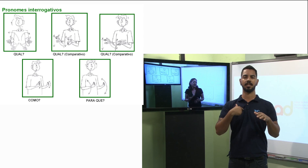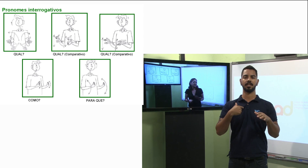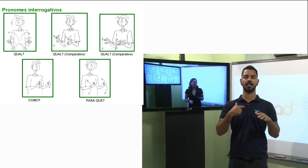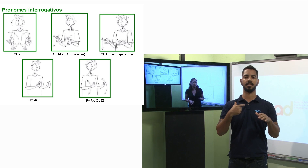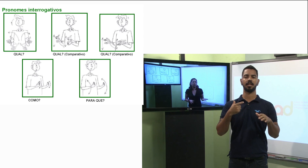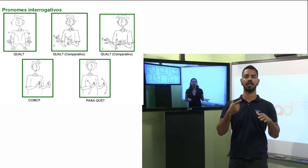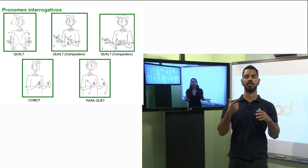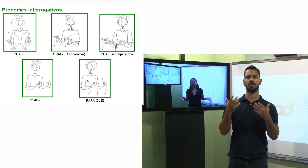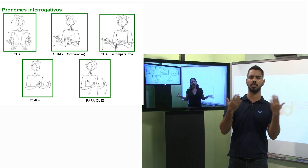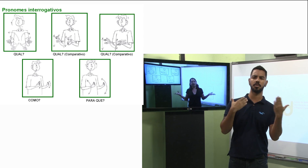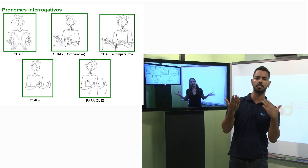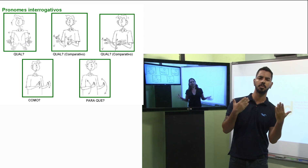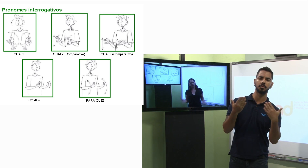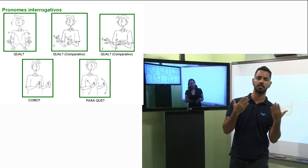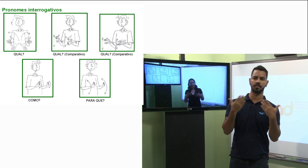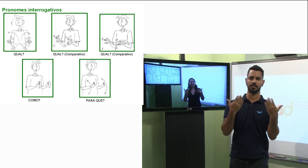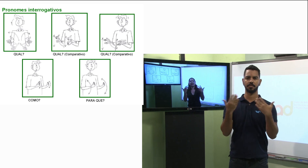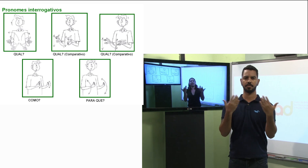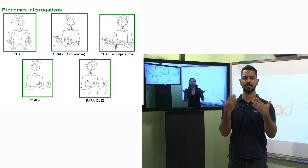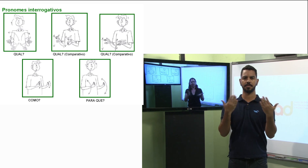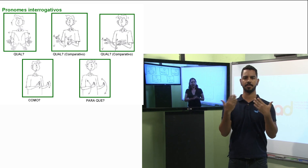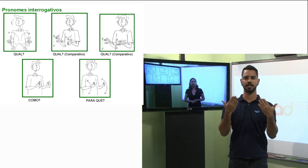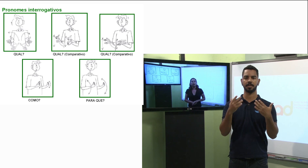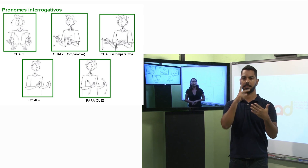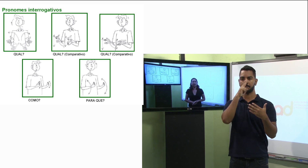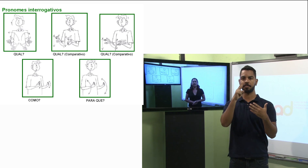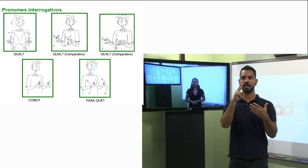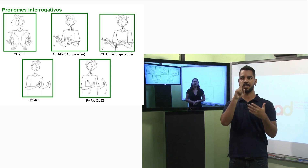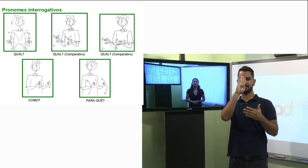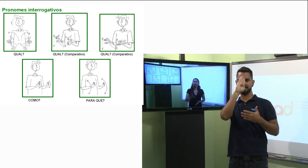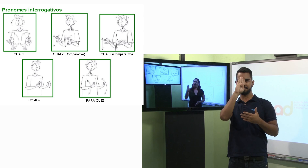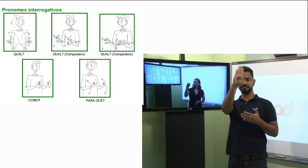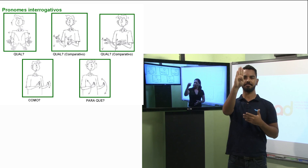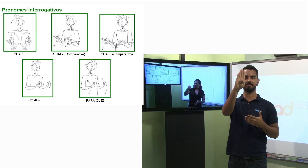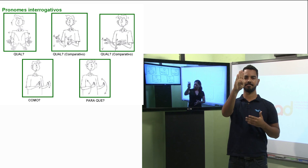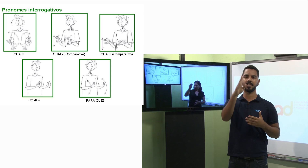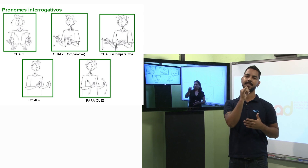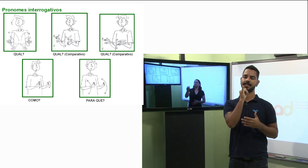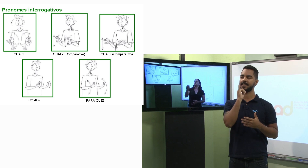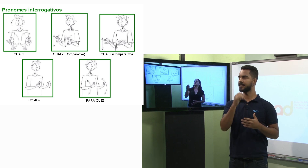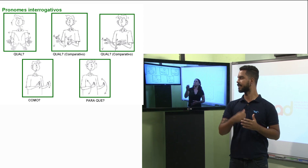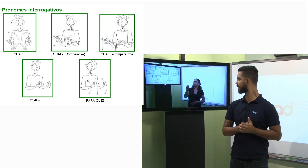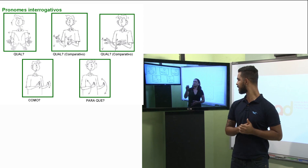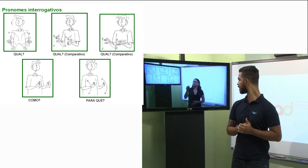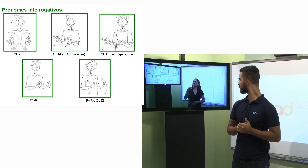de comunicação seria mais ênfase. Por exemplo,